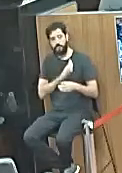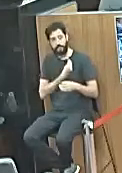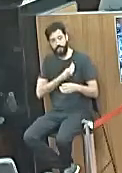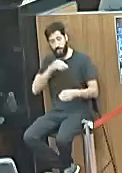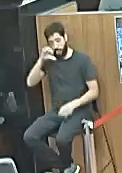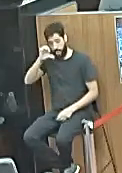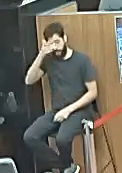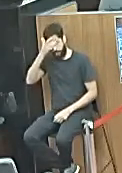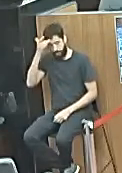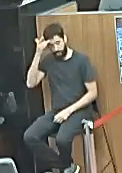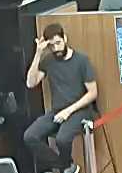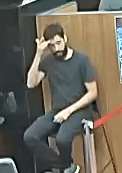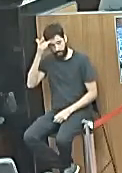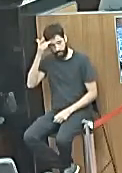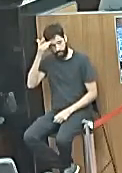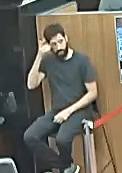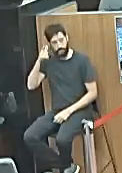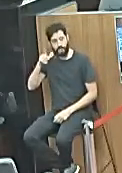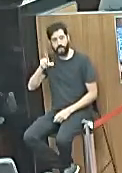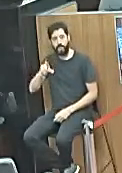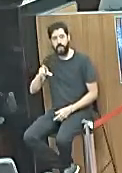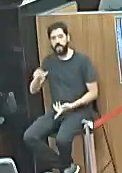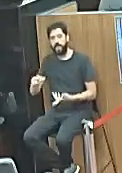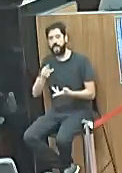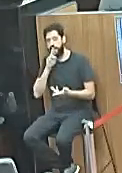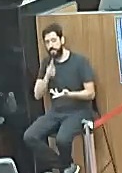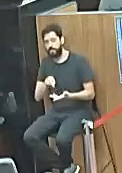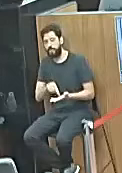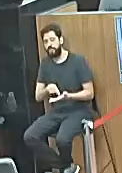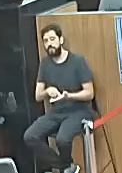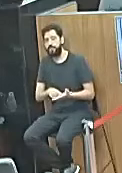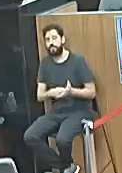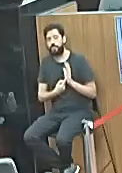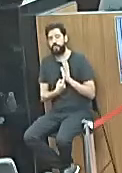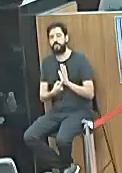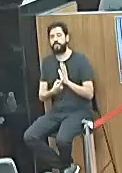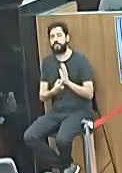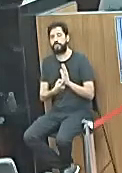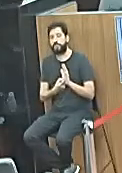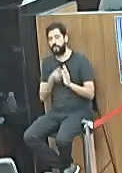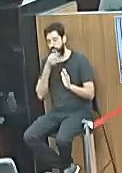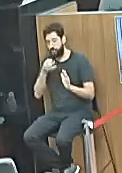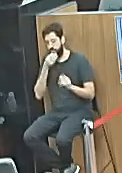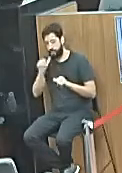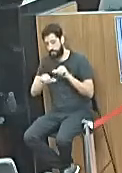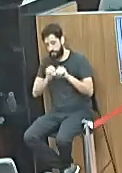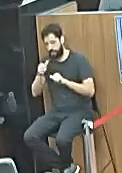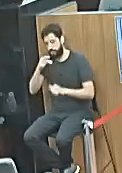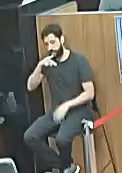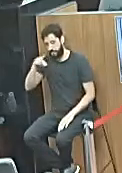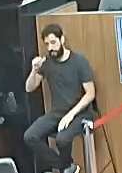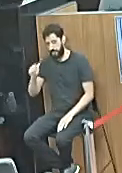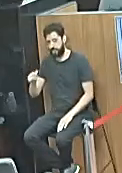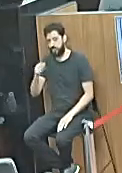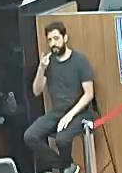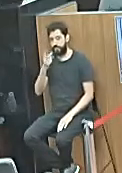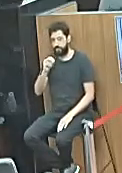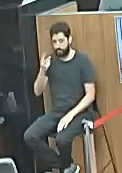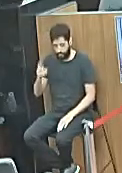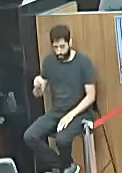pessoas como resultado das discussões foram apresentar suas sugestões de alteração do ppg 2020 a 2023